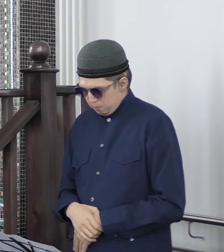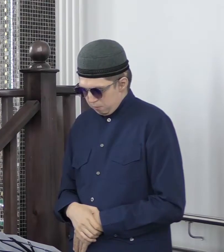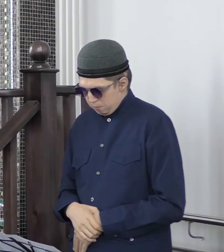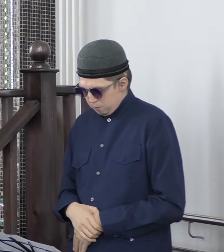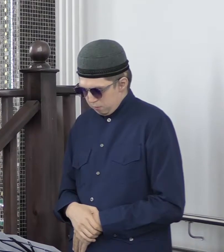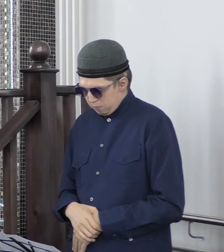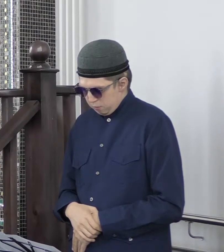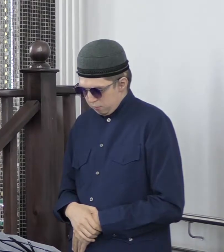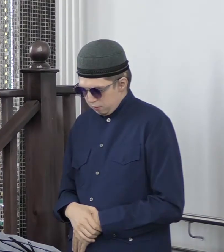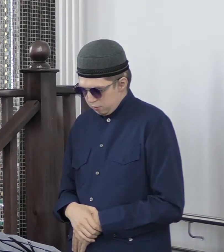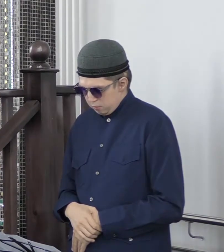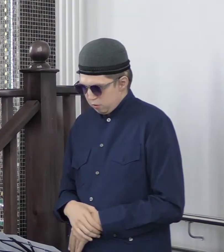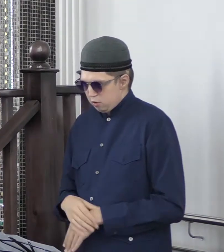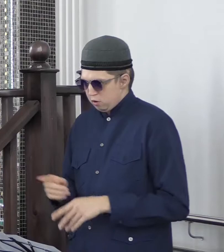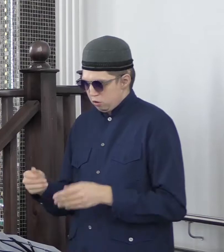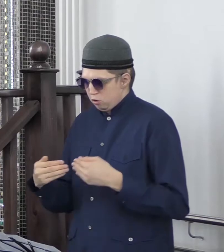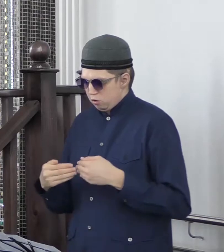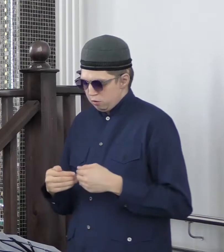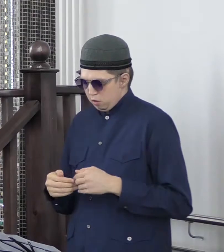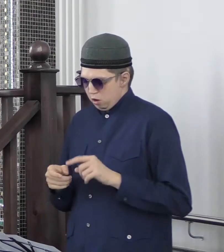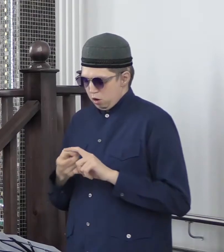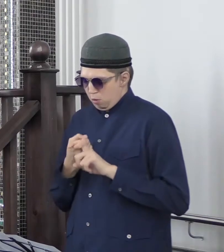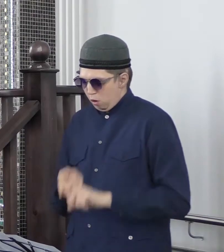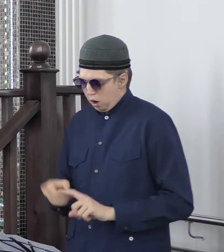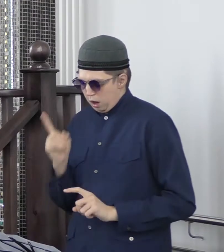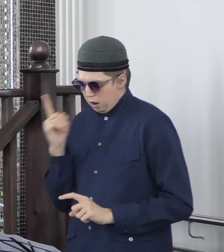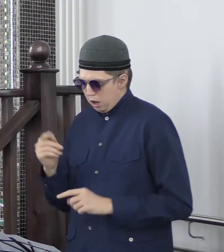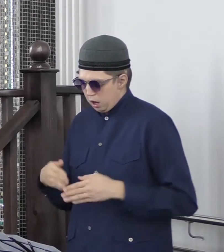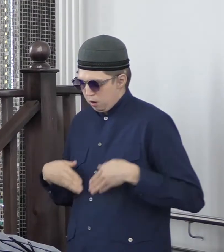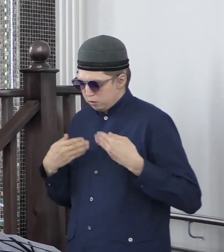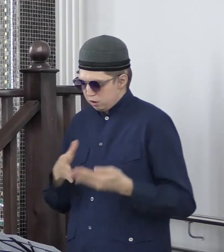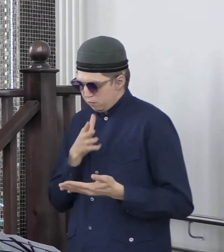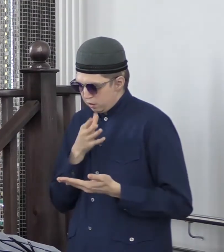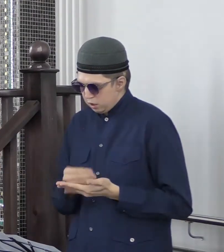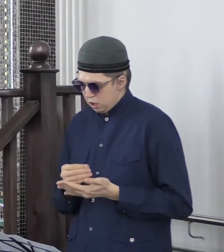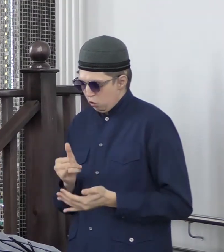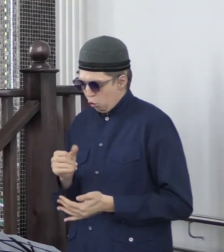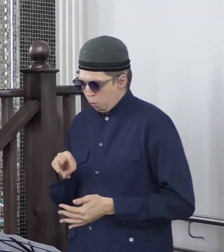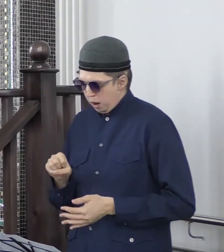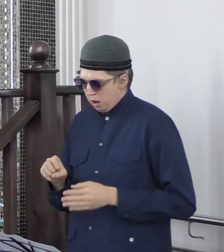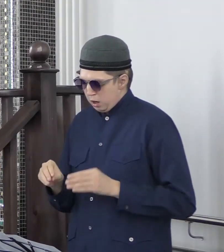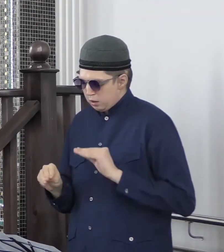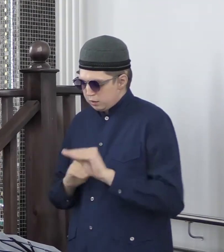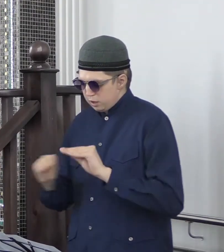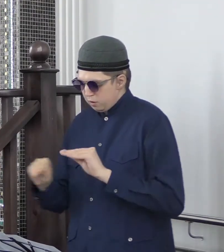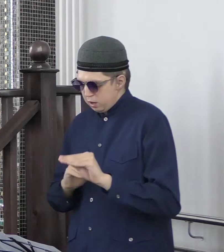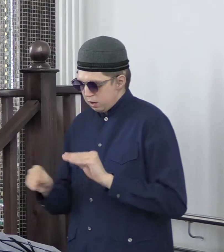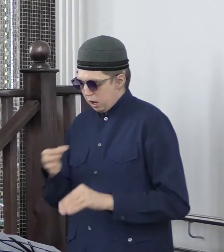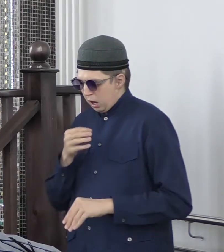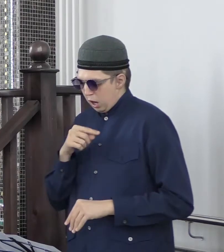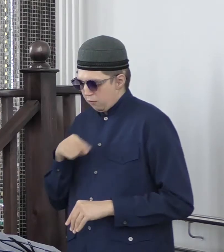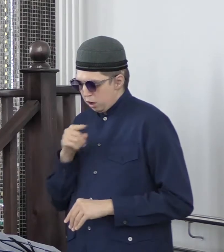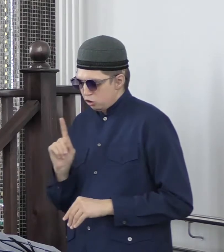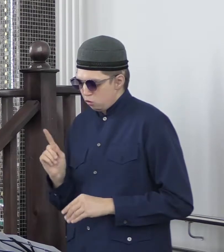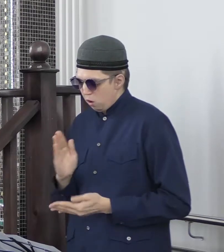Улом ярамы. Курши ярамы. Дустом ярамы. Ишна вода. Тарпа вода. Зеля кулма. Айда кимешника. Полагаться на